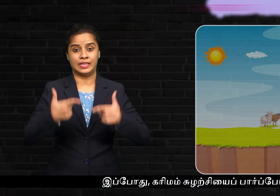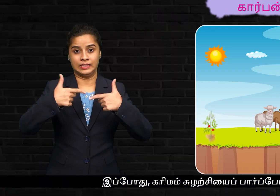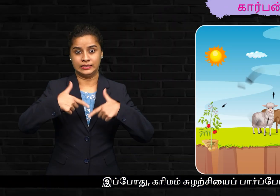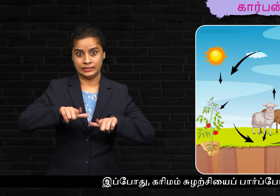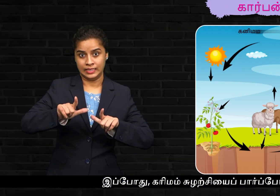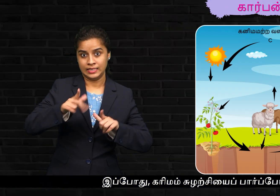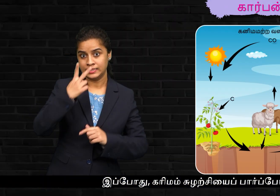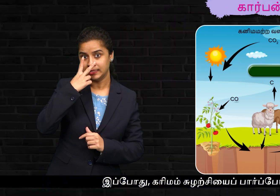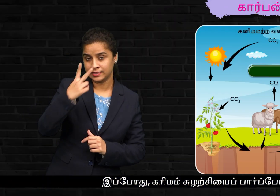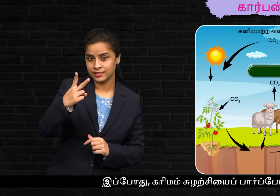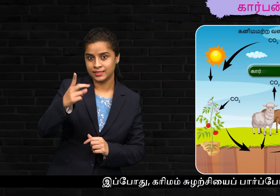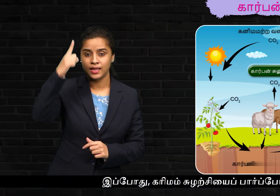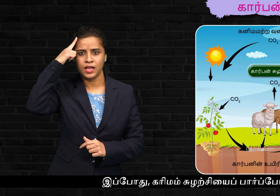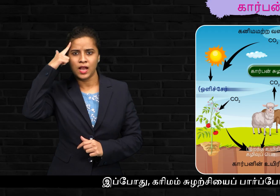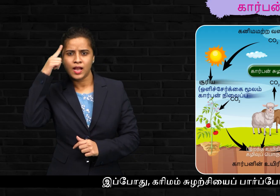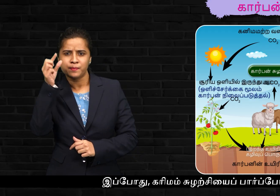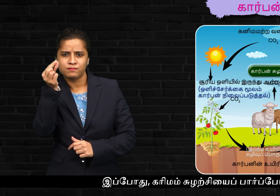இப்போது கரிமம் சுழற்சியை பார்ப்போம்.